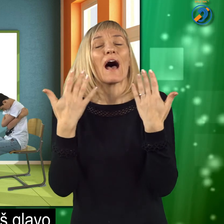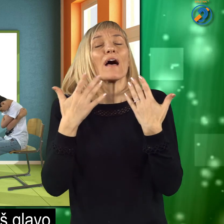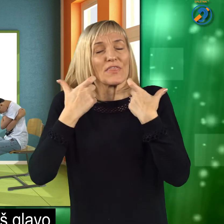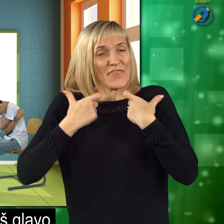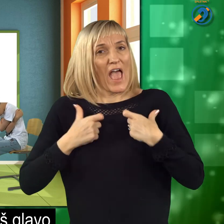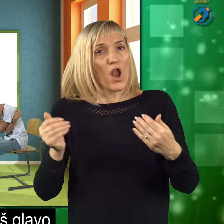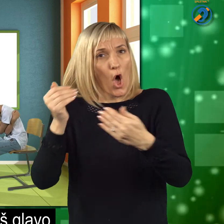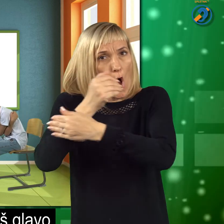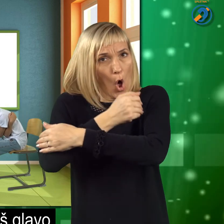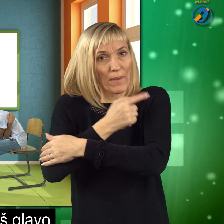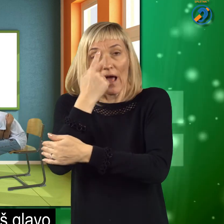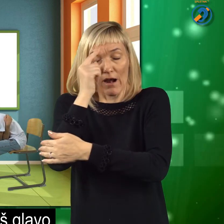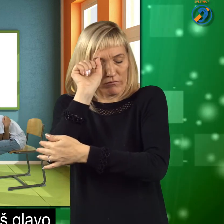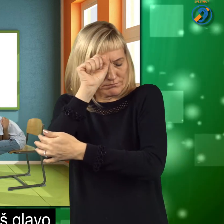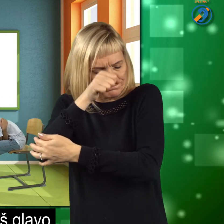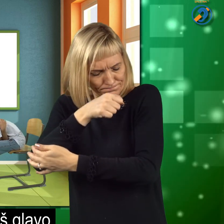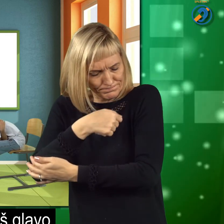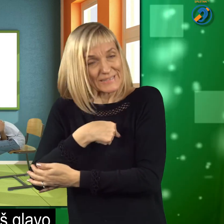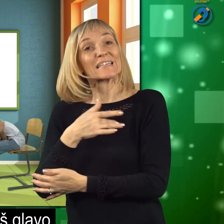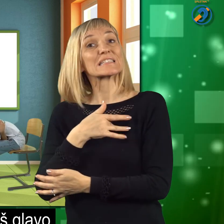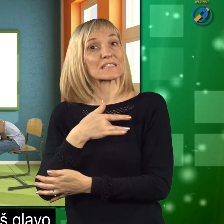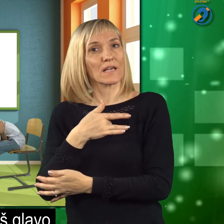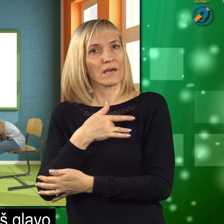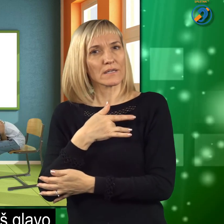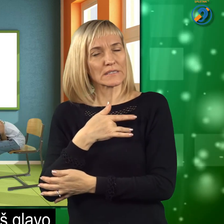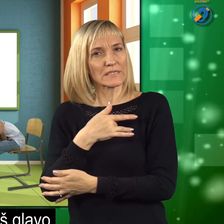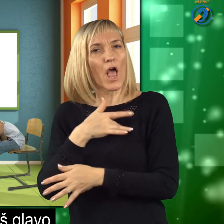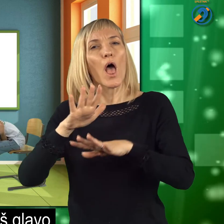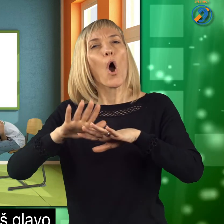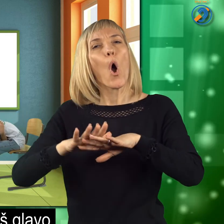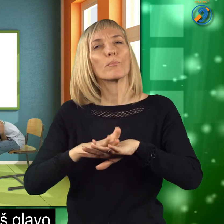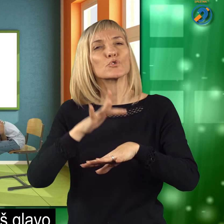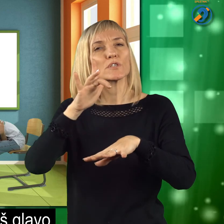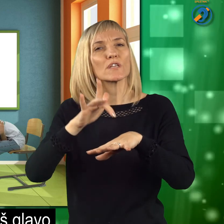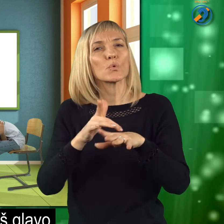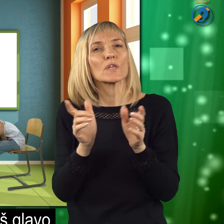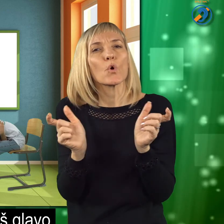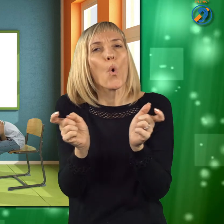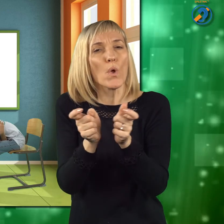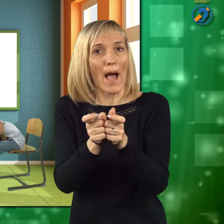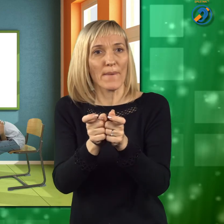k srcu skloniš glavo, dotiki občutke ujamejo.